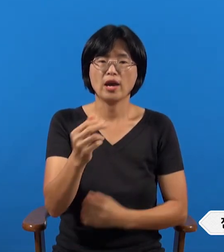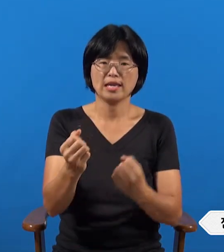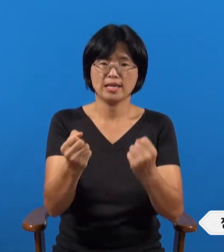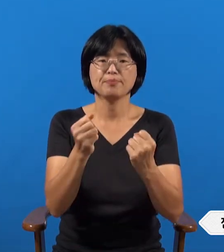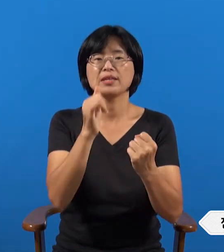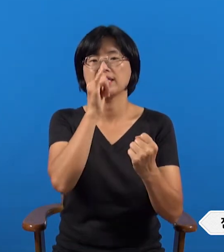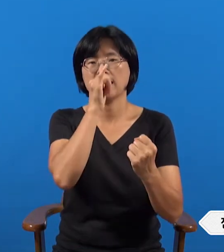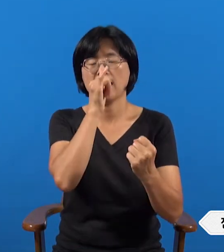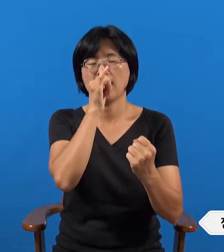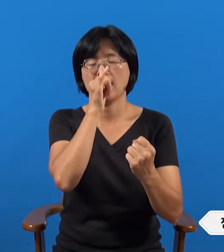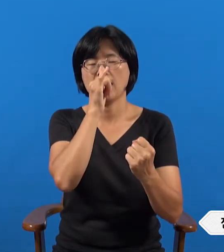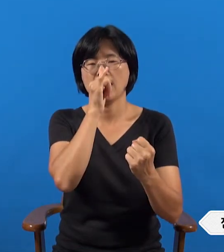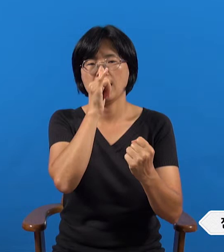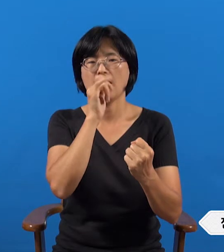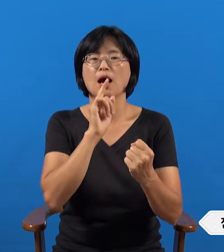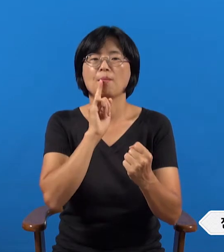힘에